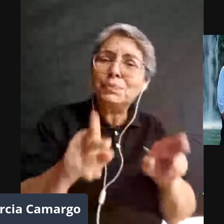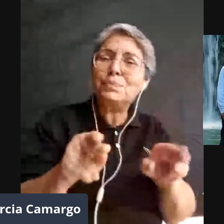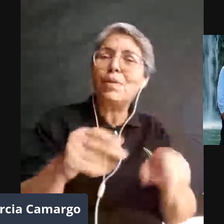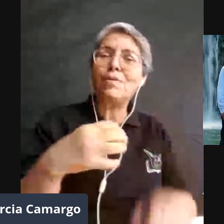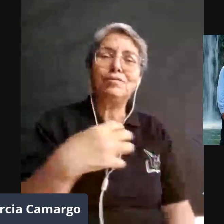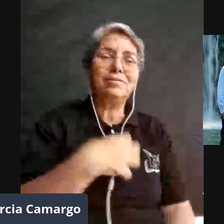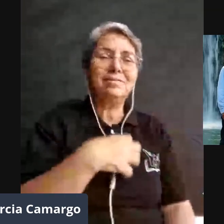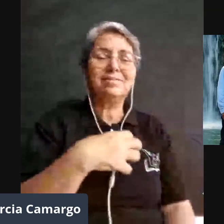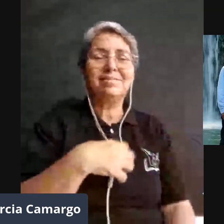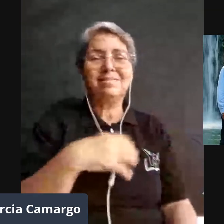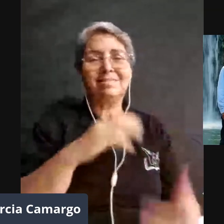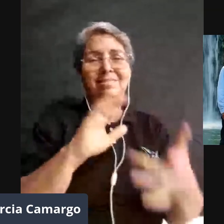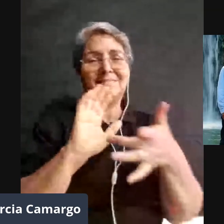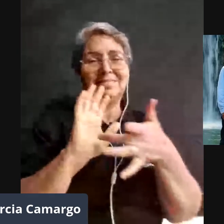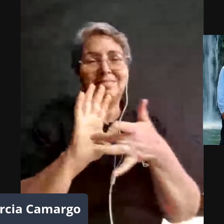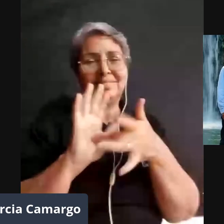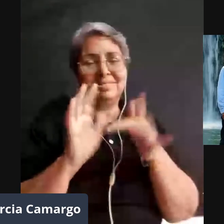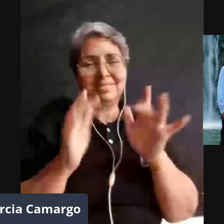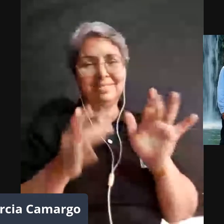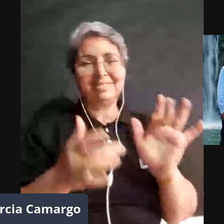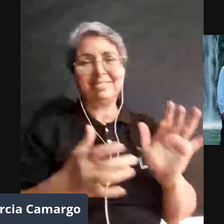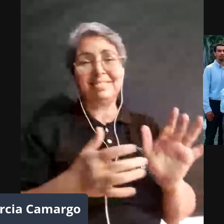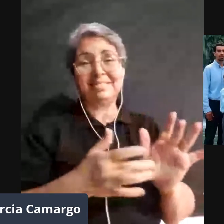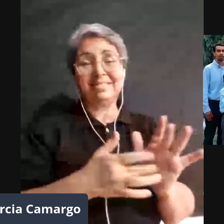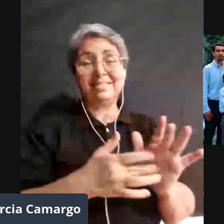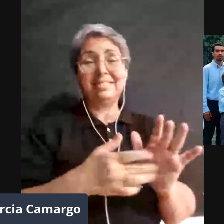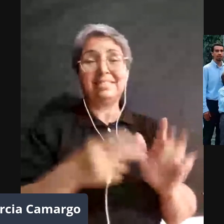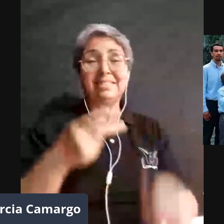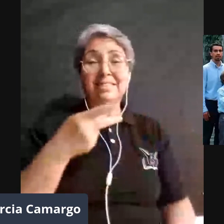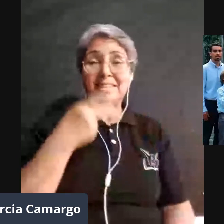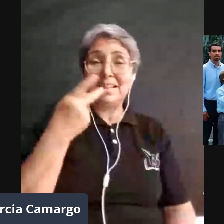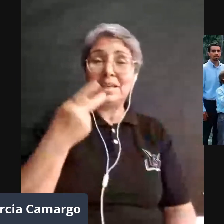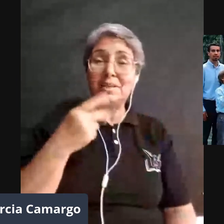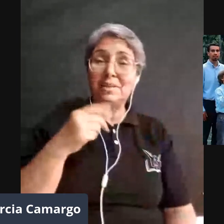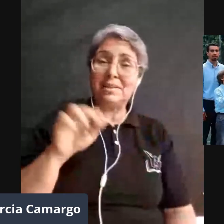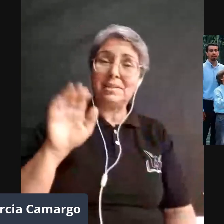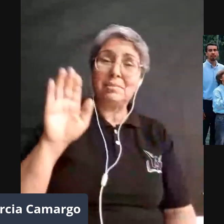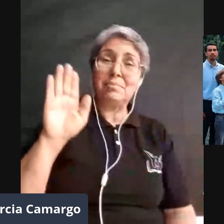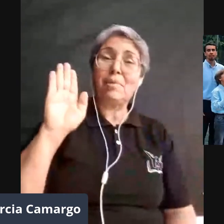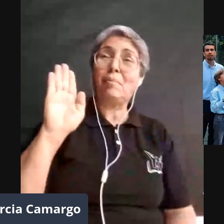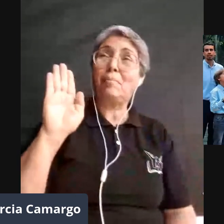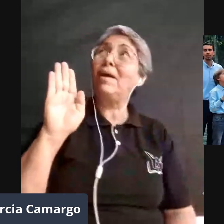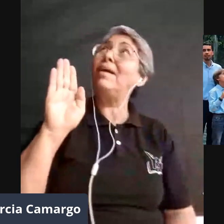Jesus é a promessa que Ele